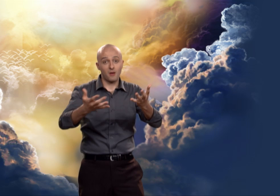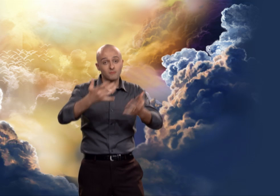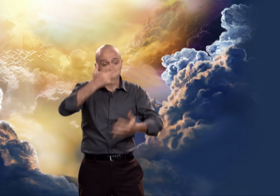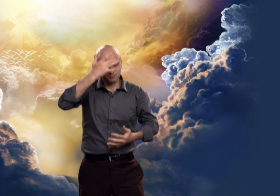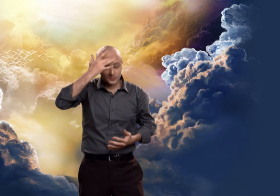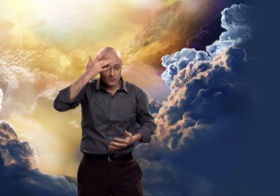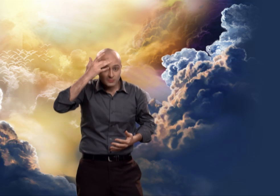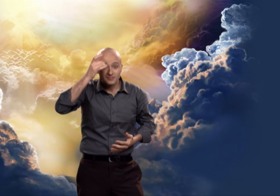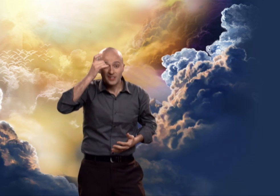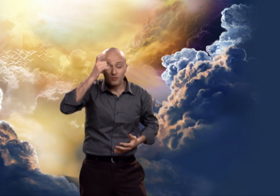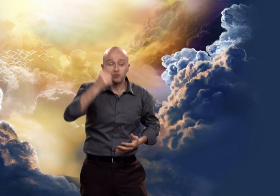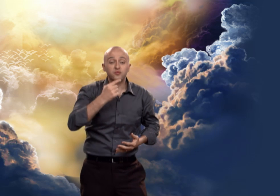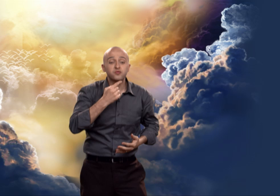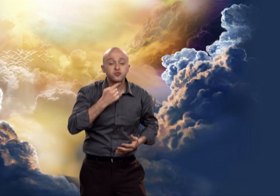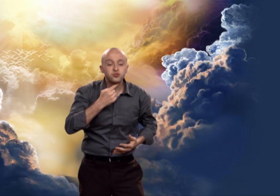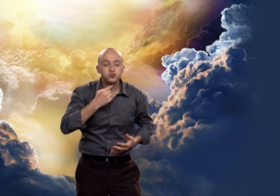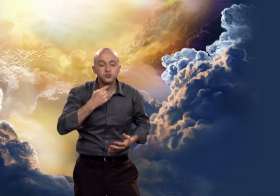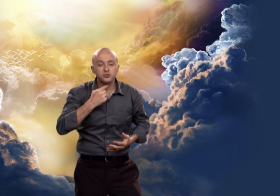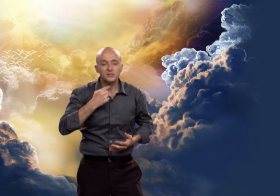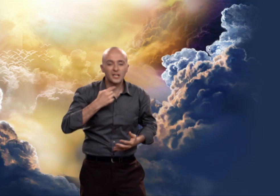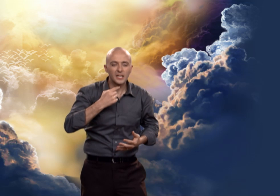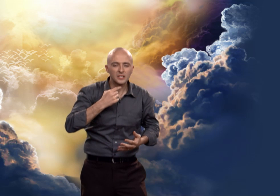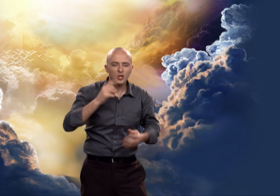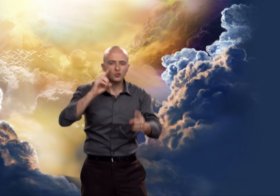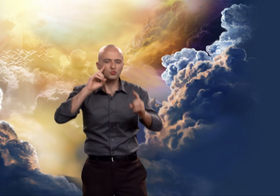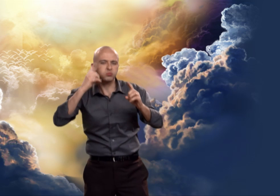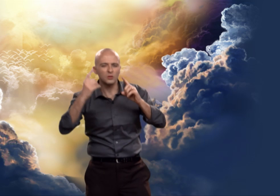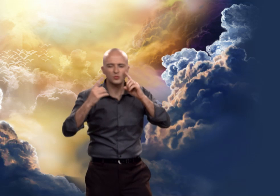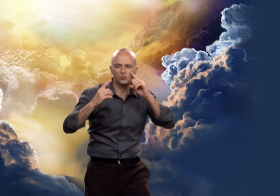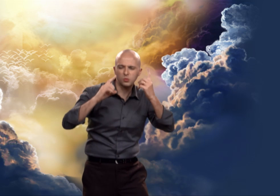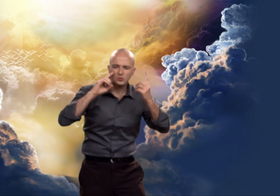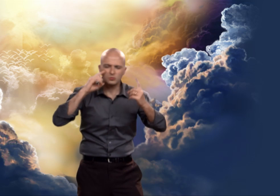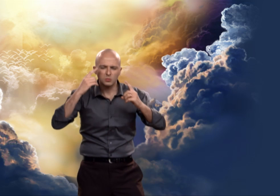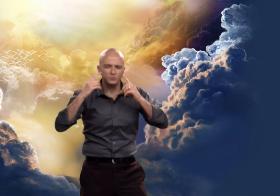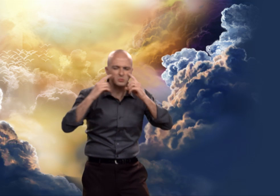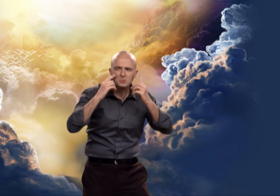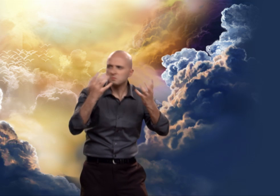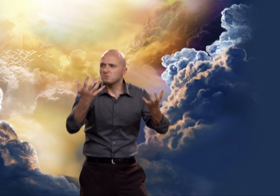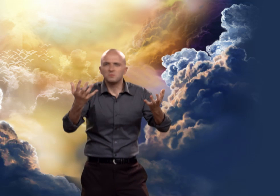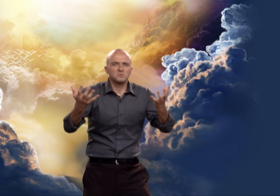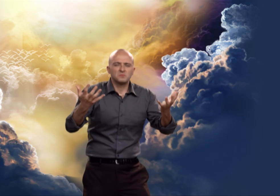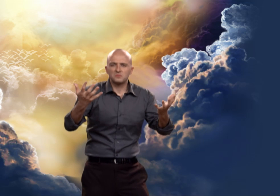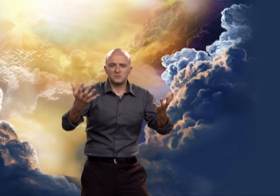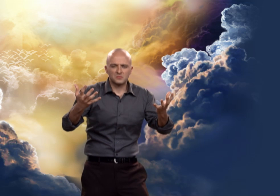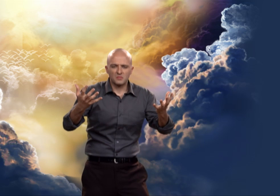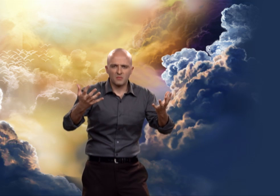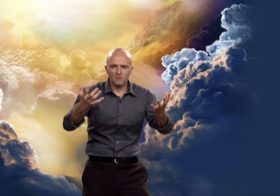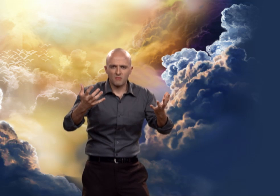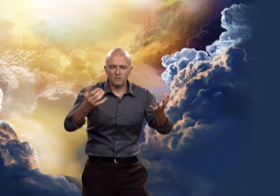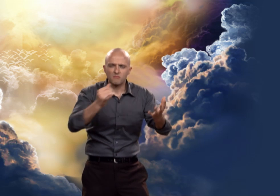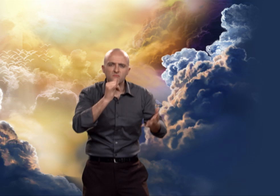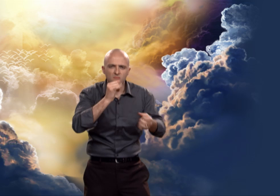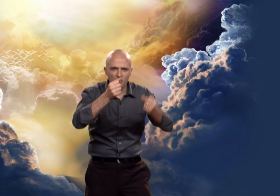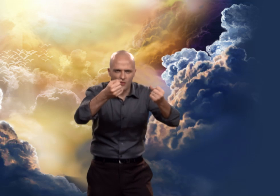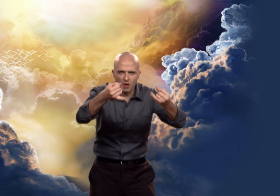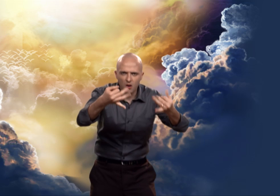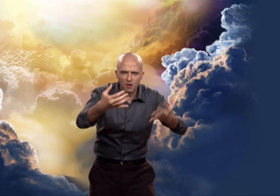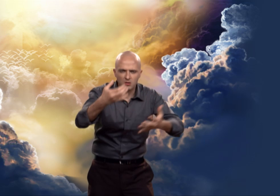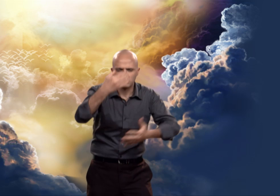em trevas e sem arrependimento até que termine a intercessão do Salvador. Quando a indiferença prevalece entre os